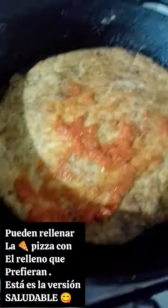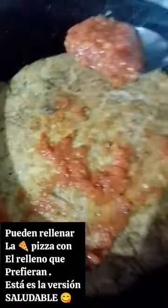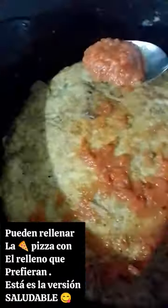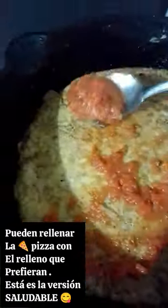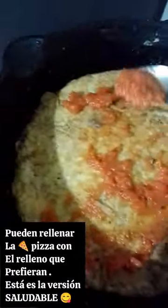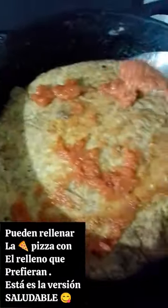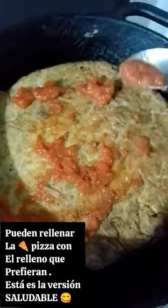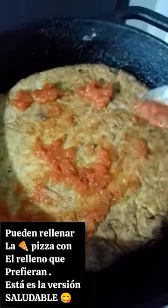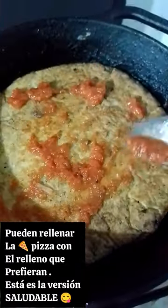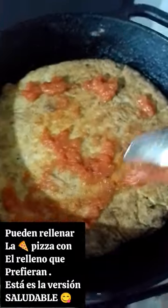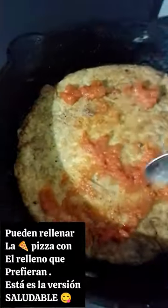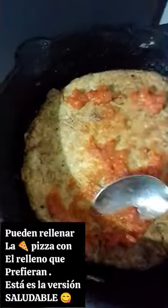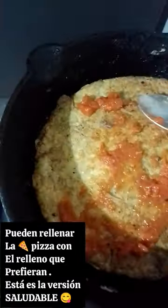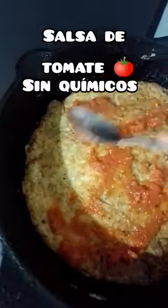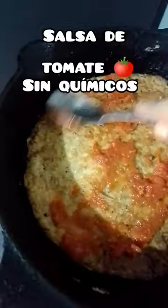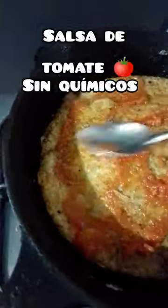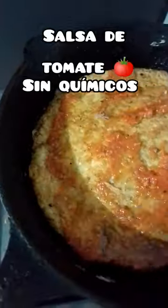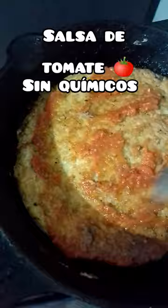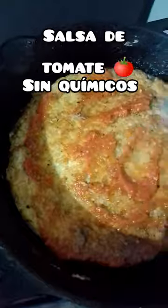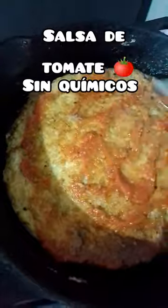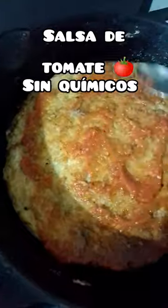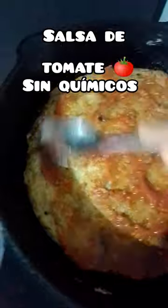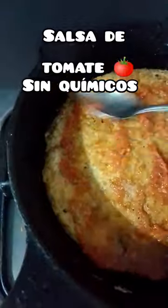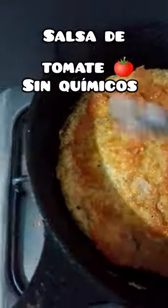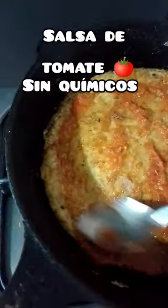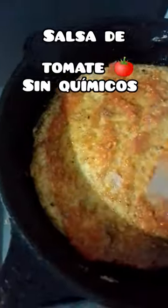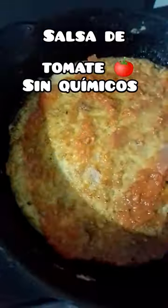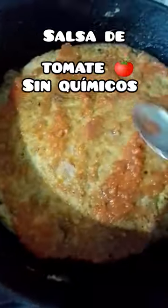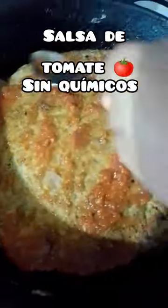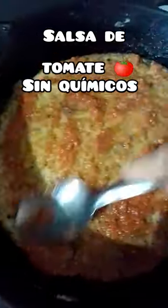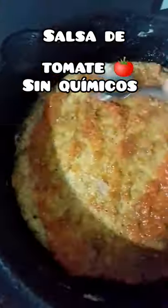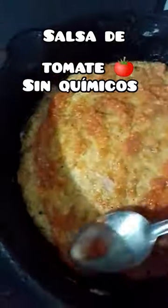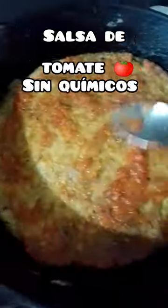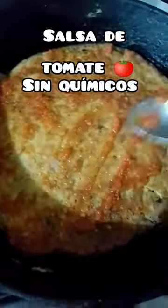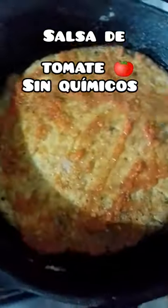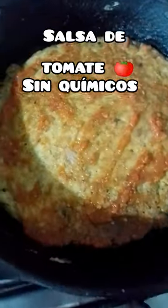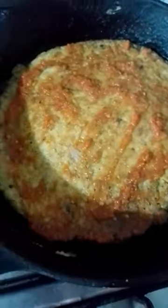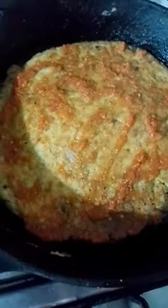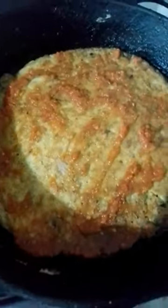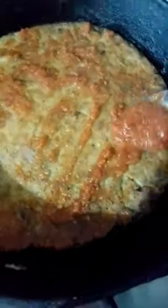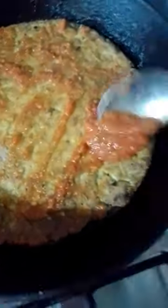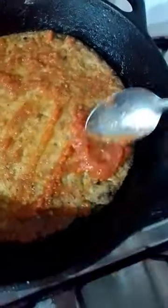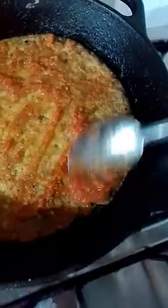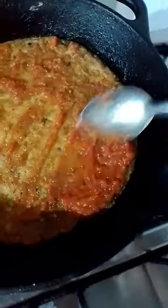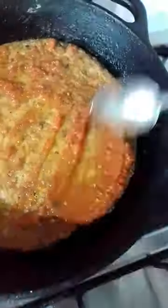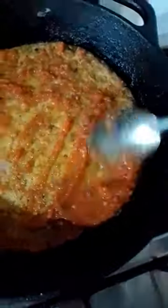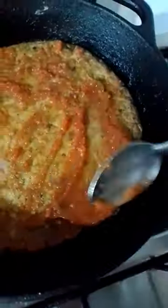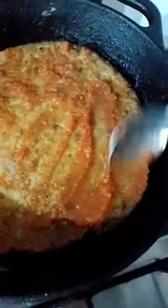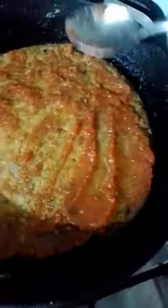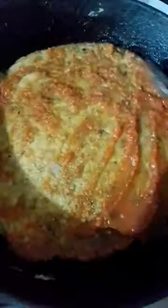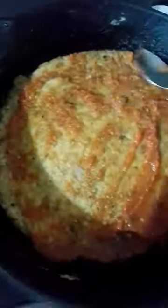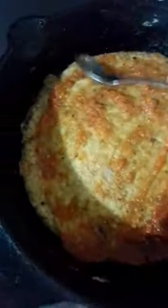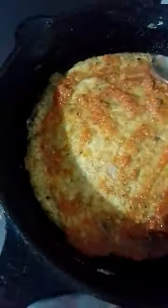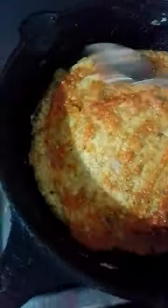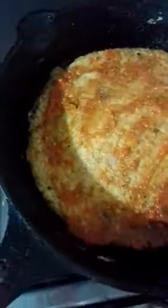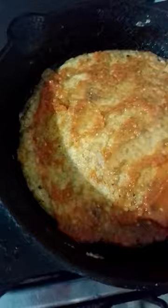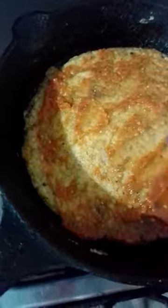Entonces, esta es la salsa de tomate casera sin químicos. Le vamos a agregar a toda la base de la pizza,